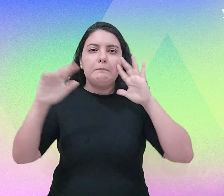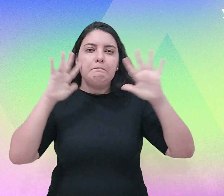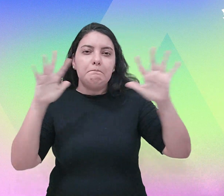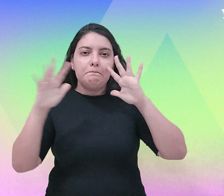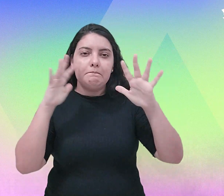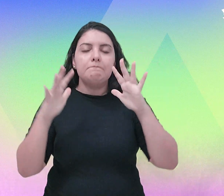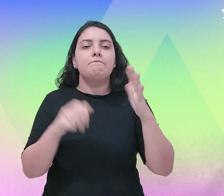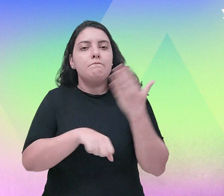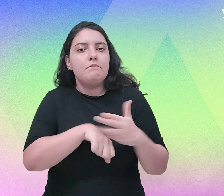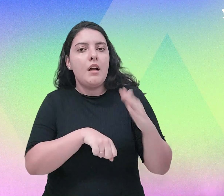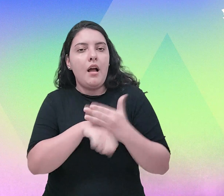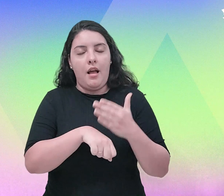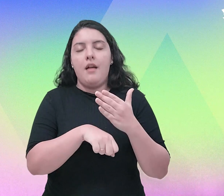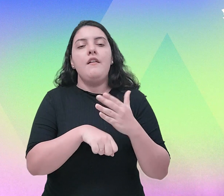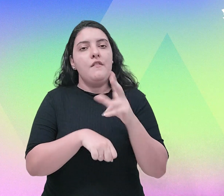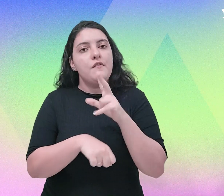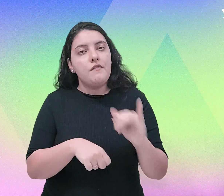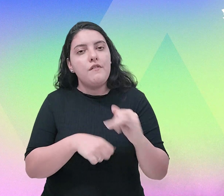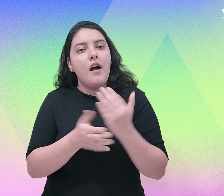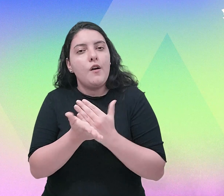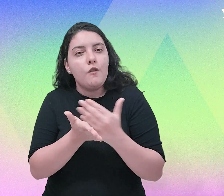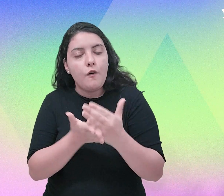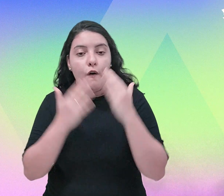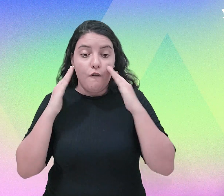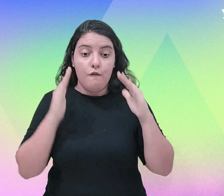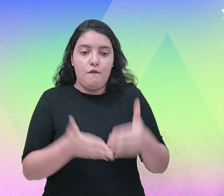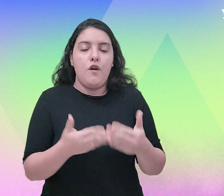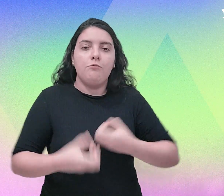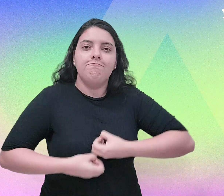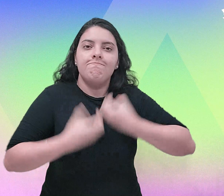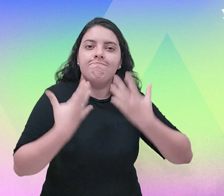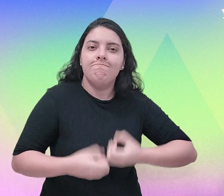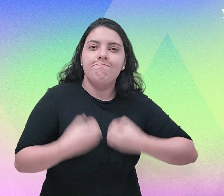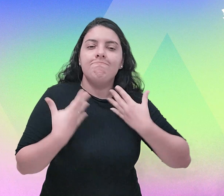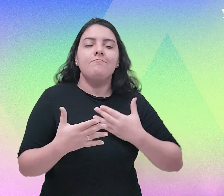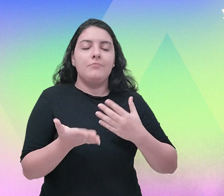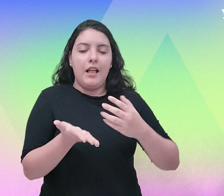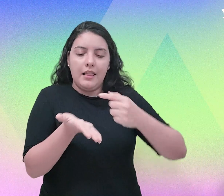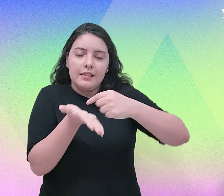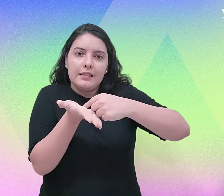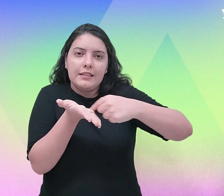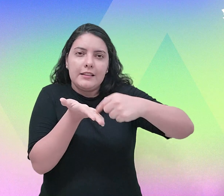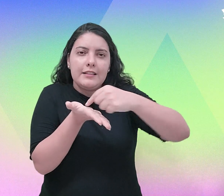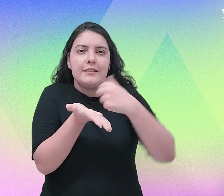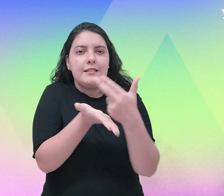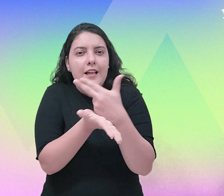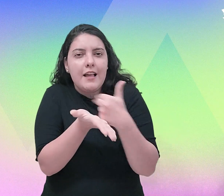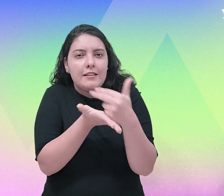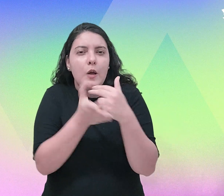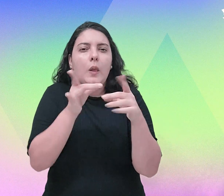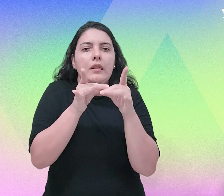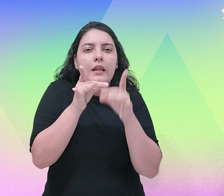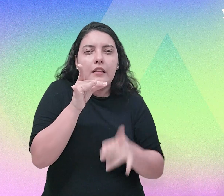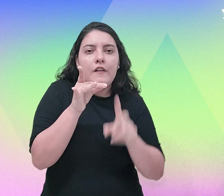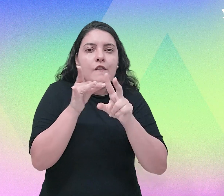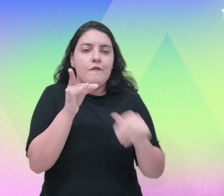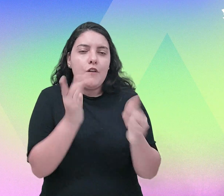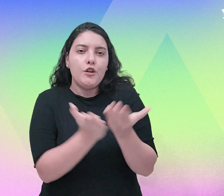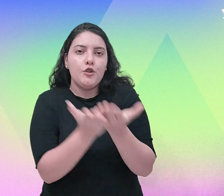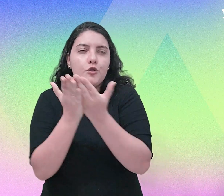praticar emos exercícios inicialmente focados na expressividade da linha em seguida estudaremos objetos paisagens